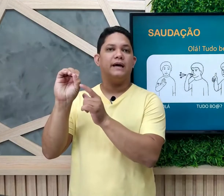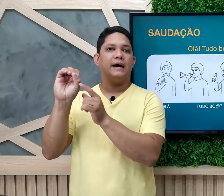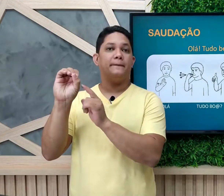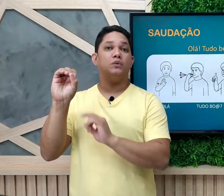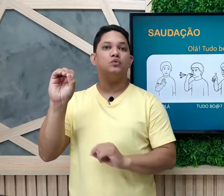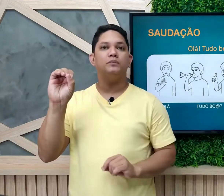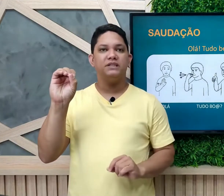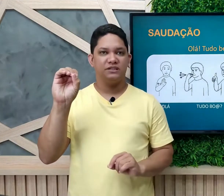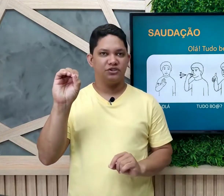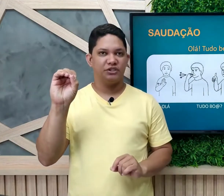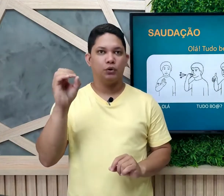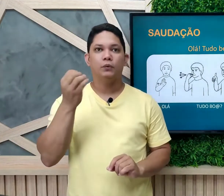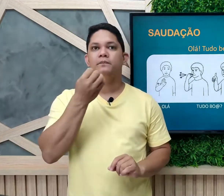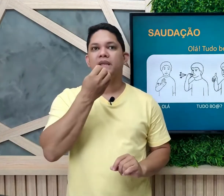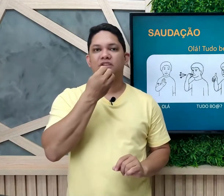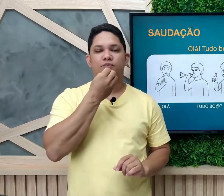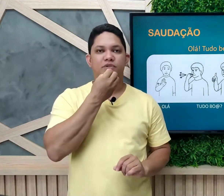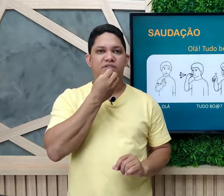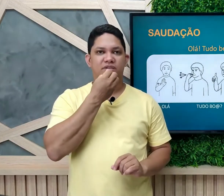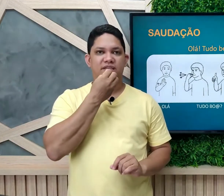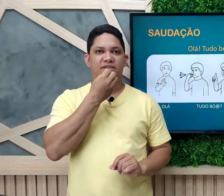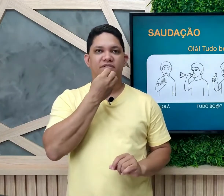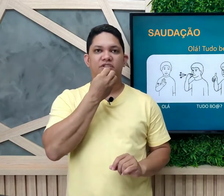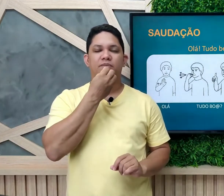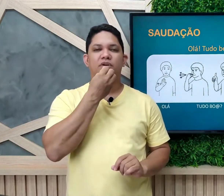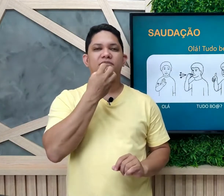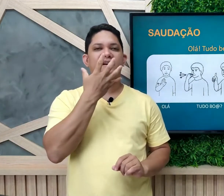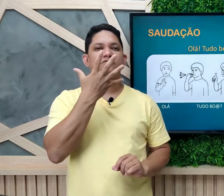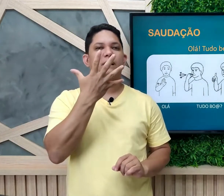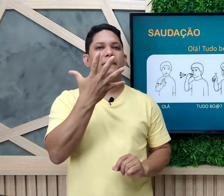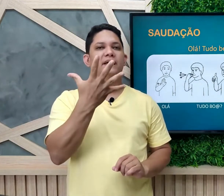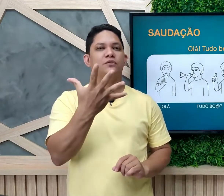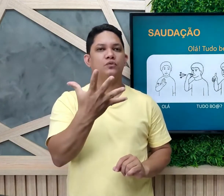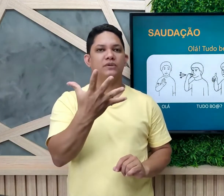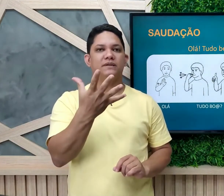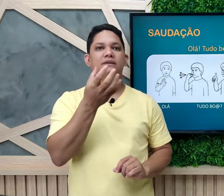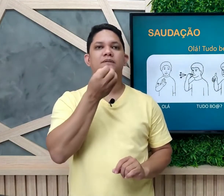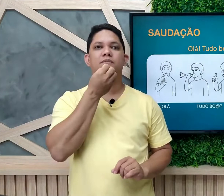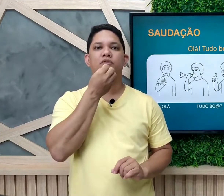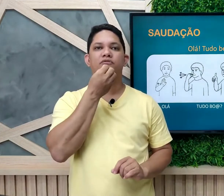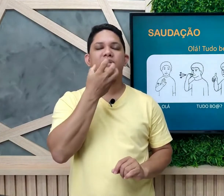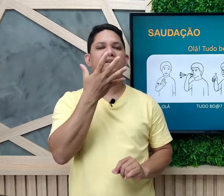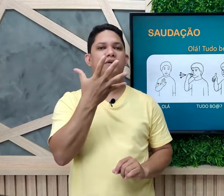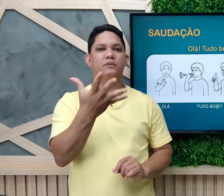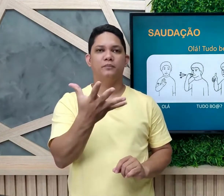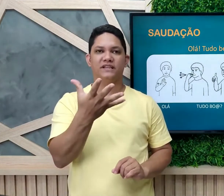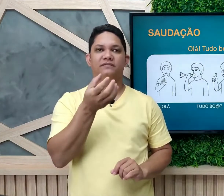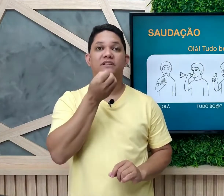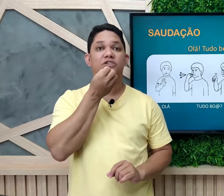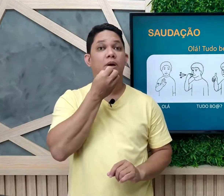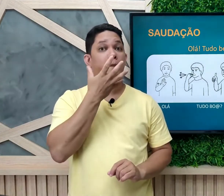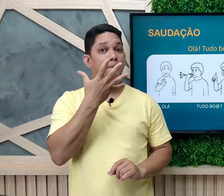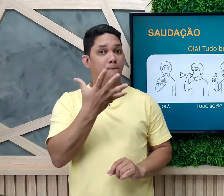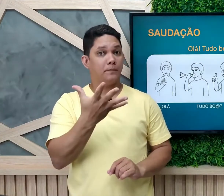a mão dominante em Ó e a gente posiciona aqui na frente da boca e faz uma abertura, movimentando a mão para frente.